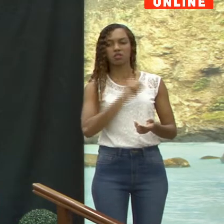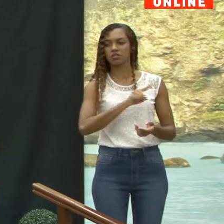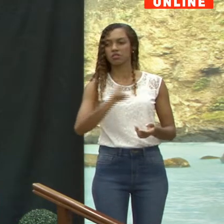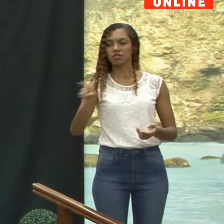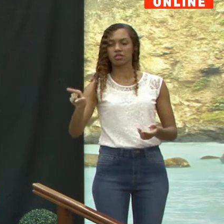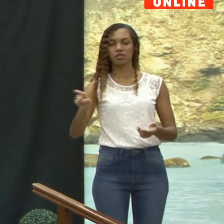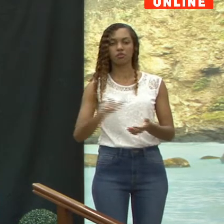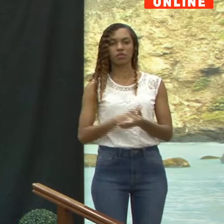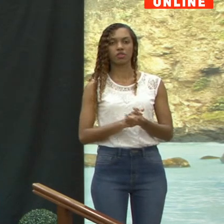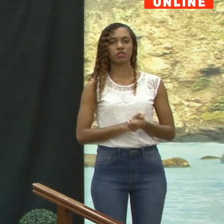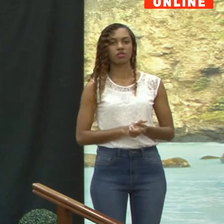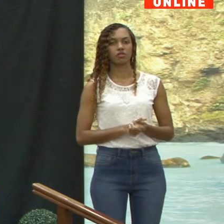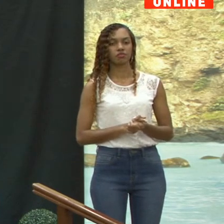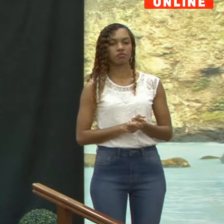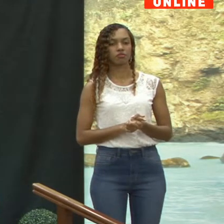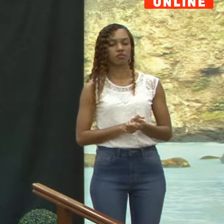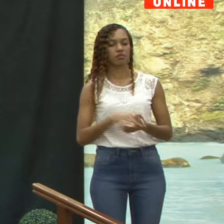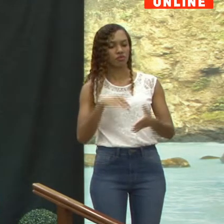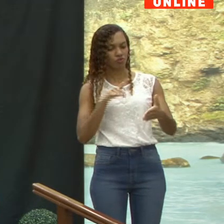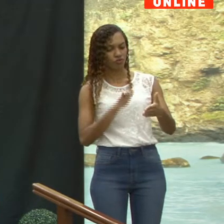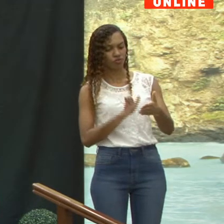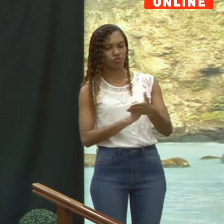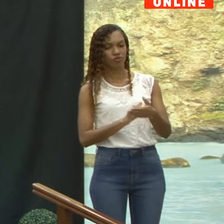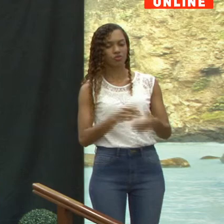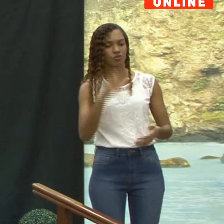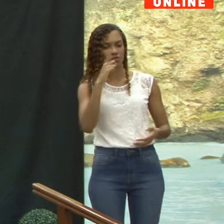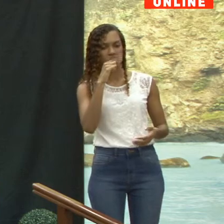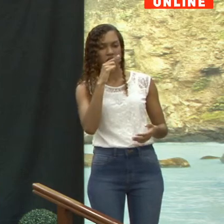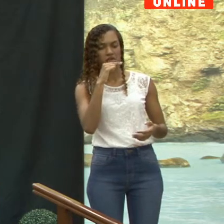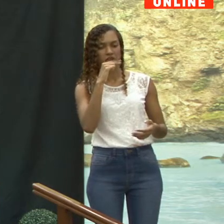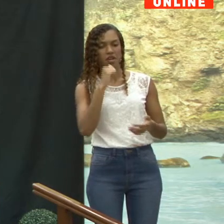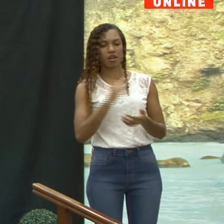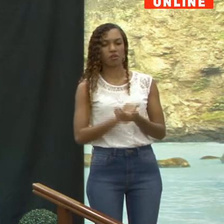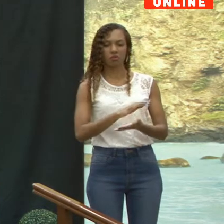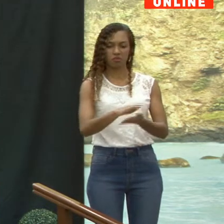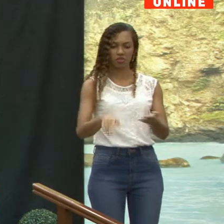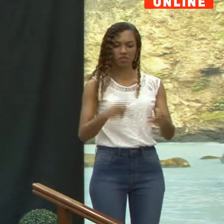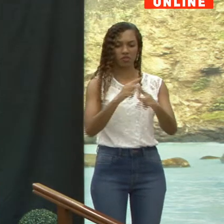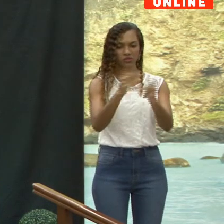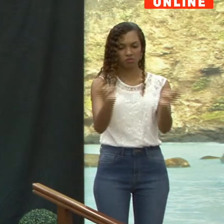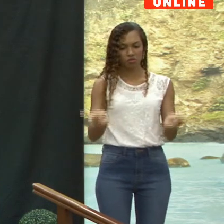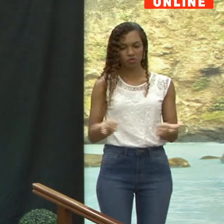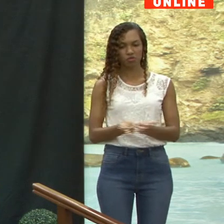sem descarga, sem água para lavar os pratos.